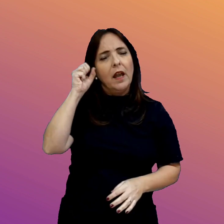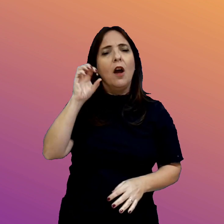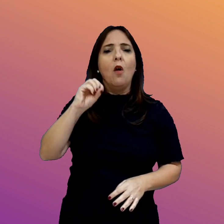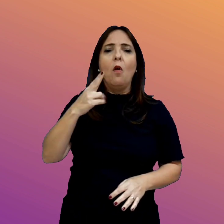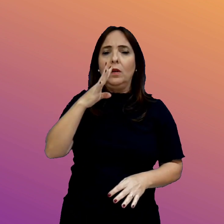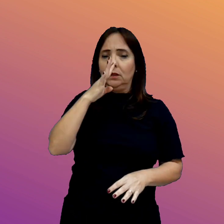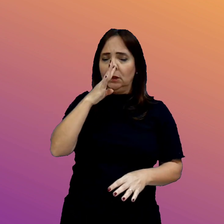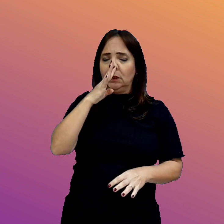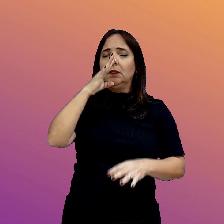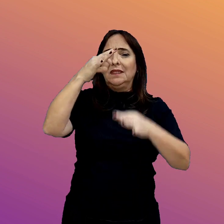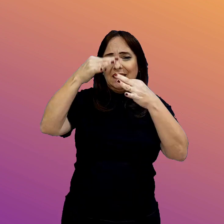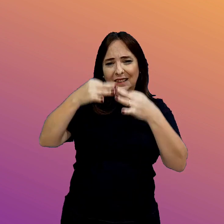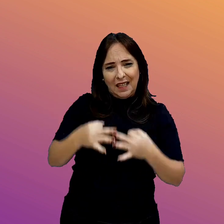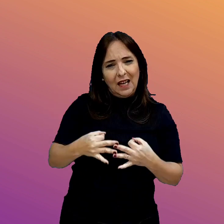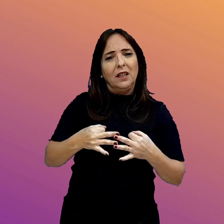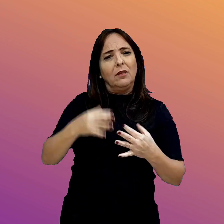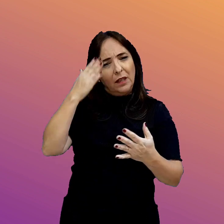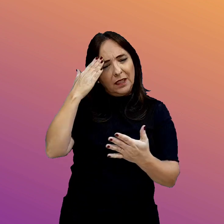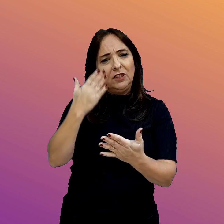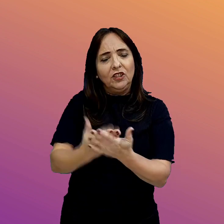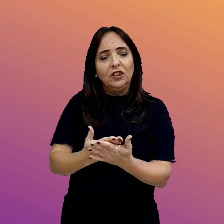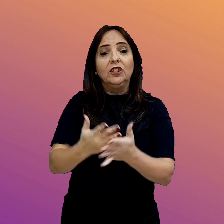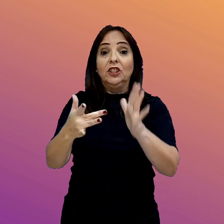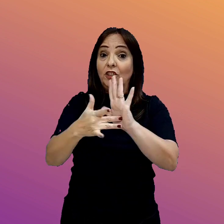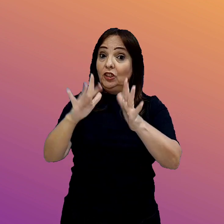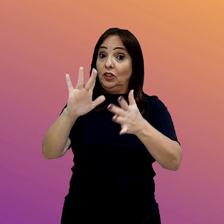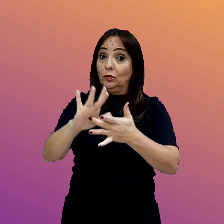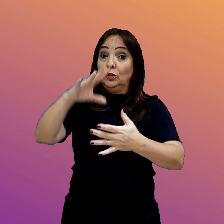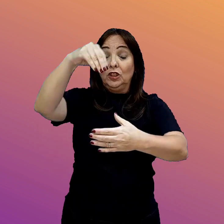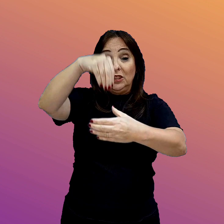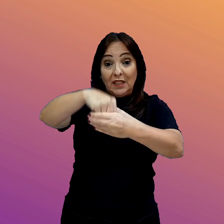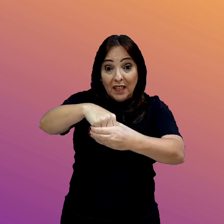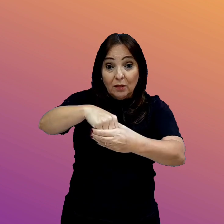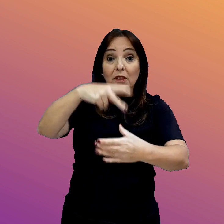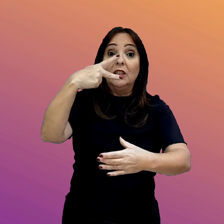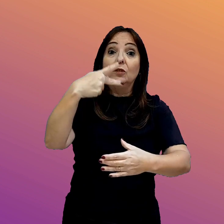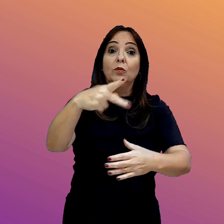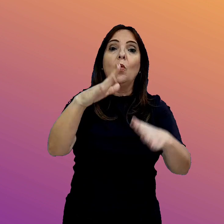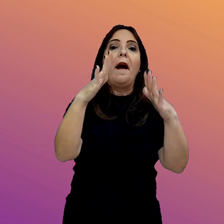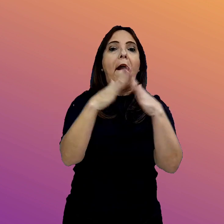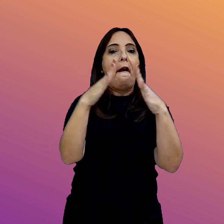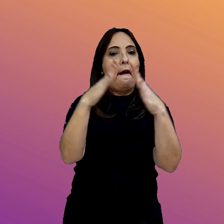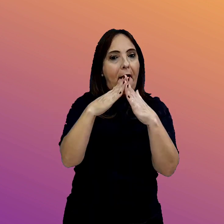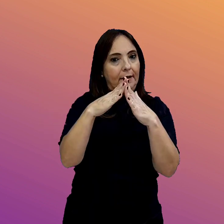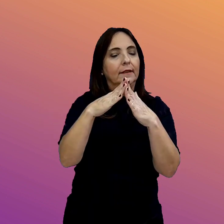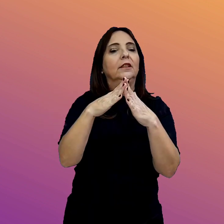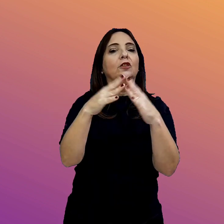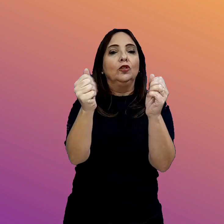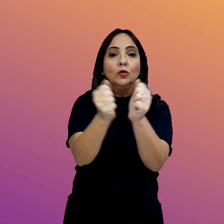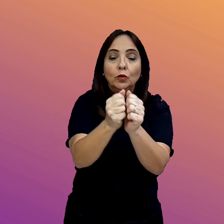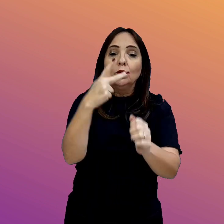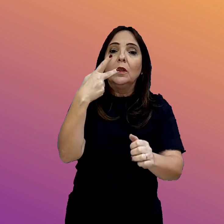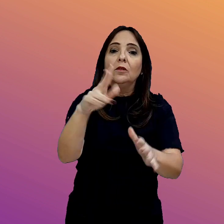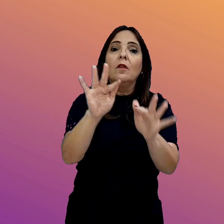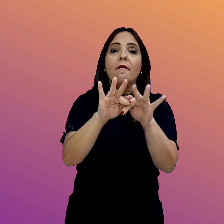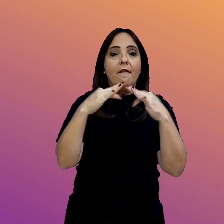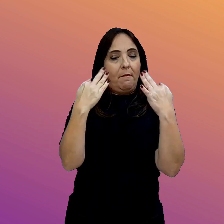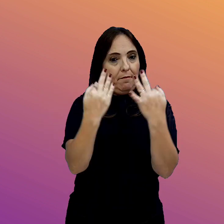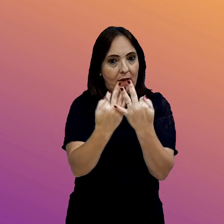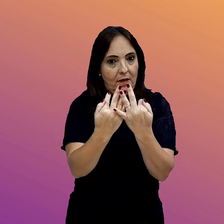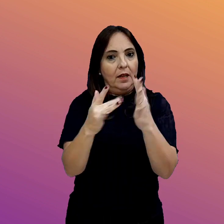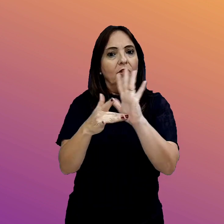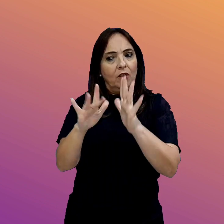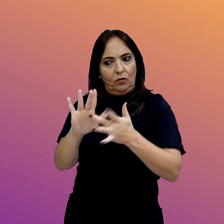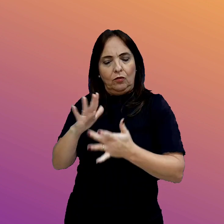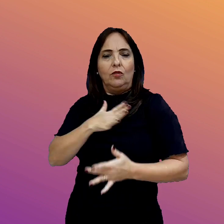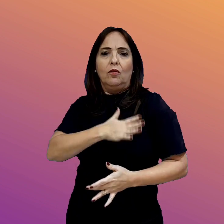exatamente esta certeza. Jesus Cristo habita na sua casa. Ele está dentro do seu lar. Ele gosta de estar na sua família.